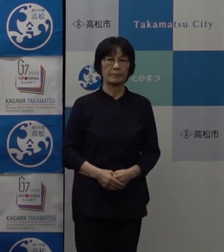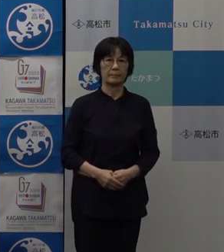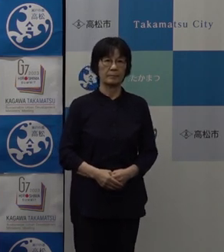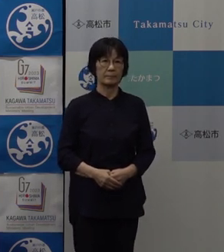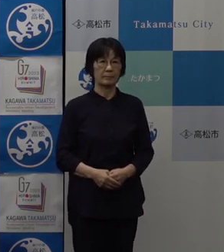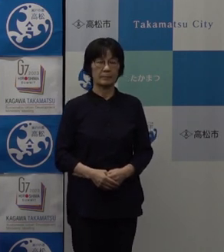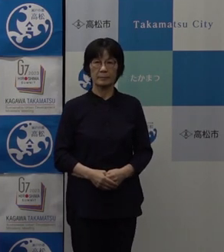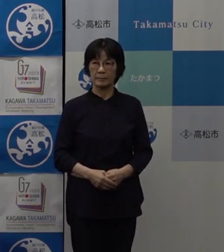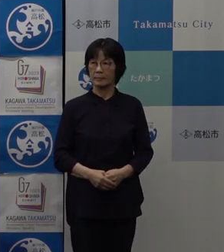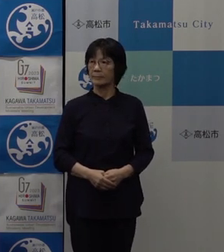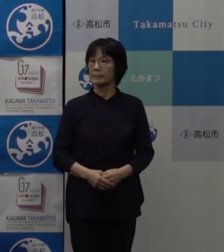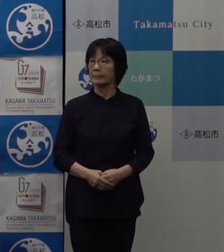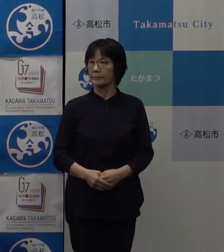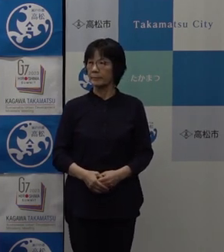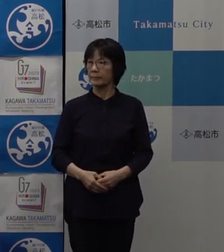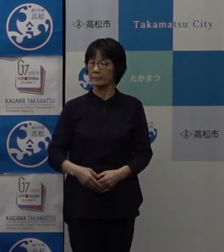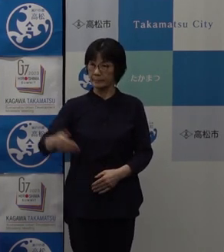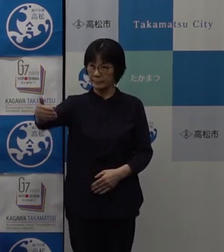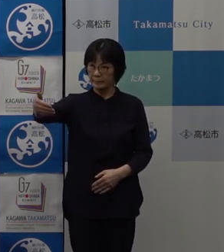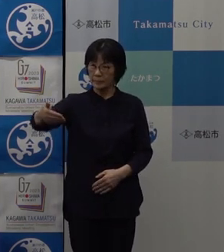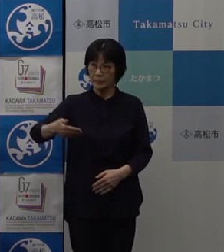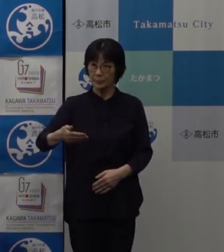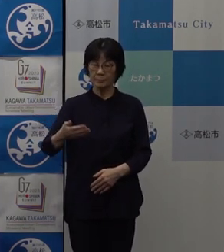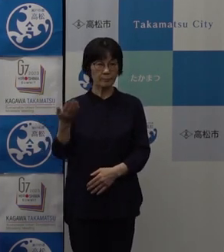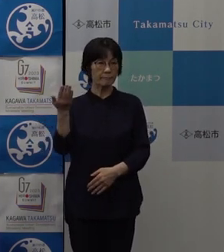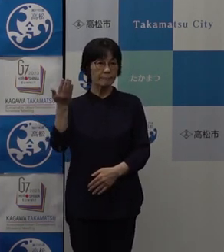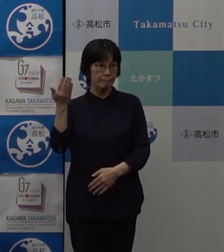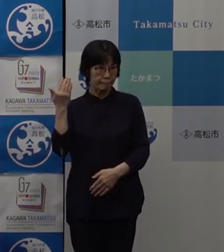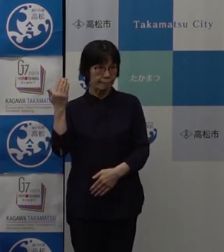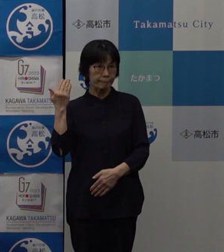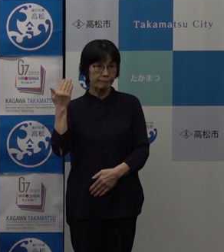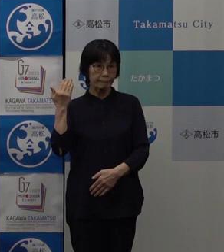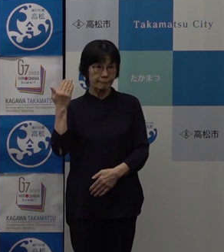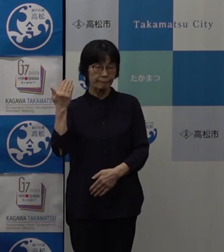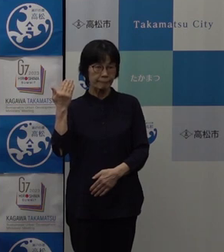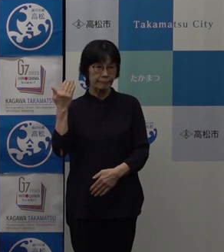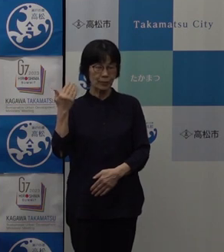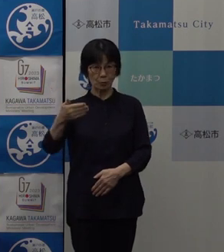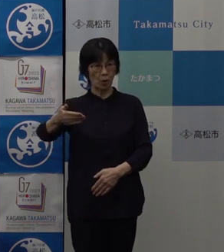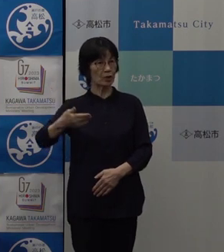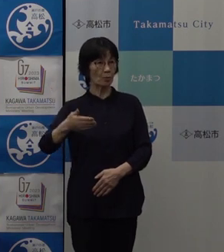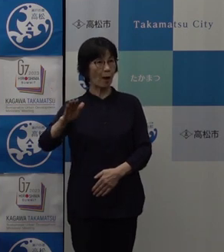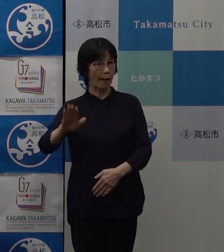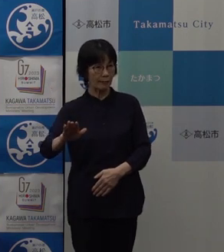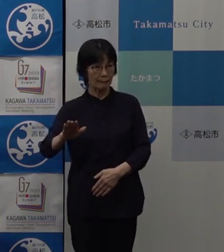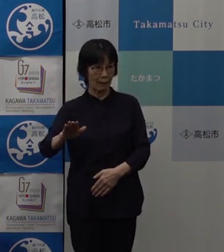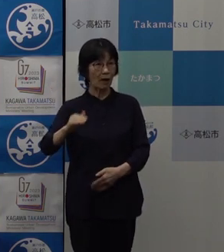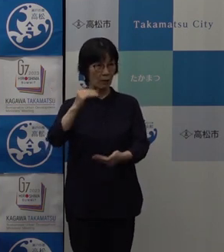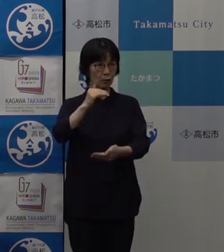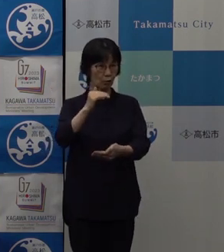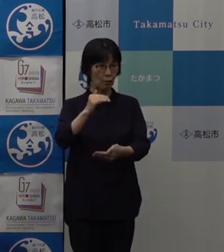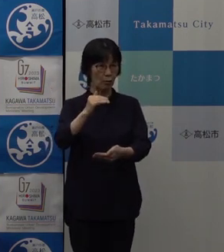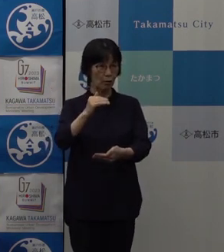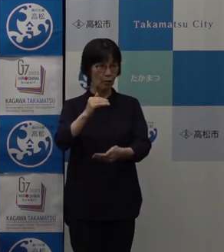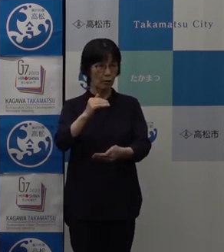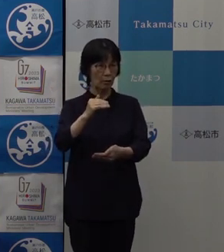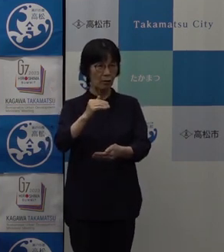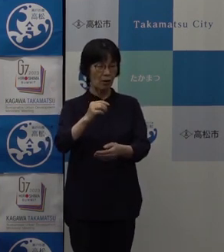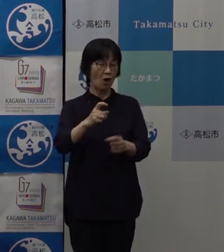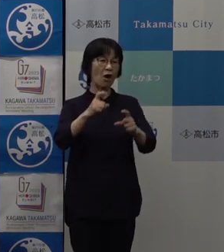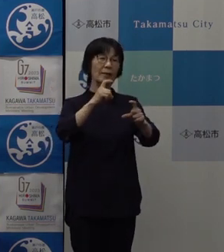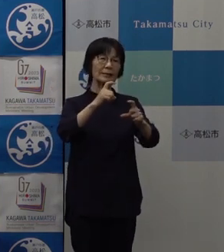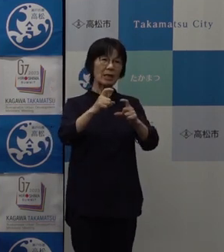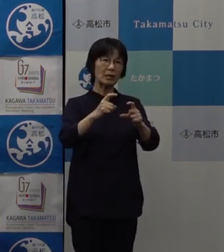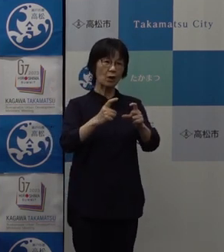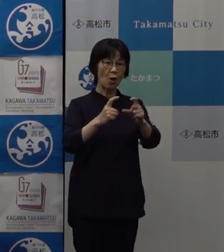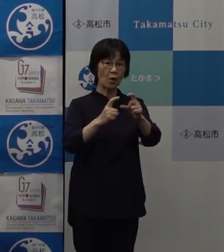読売新聞の黒川です。すみません、以前も一度他社さんから質問があったとのことなんですけど、チャット GPT など